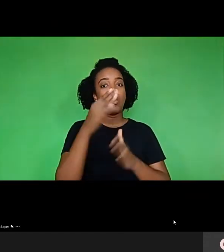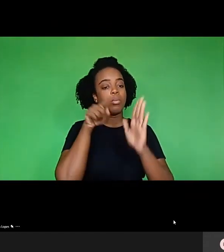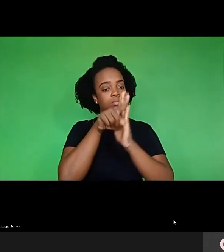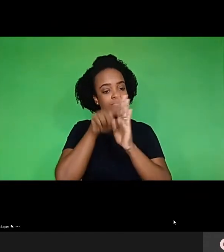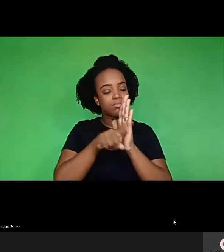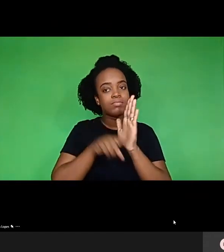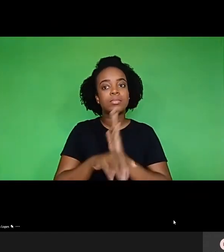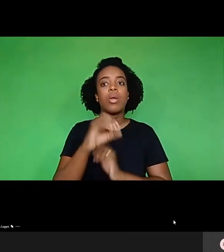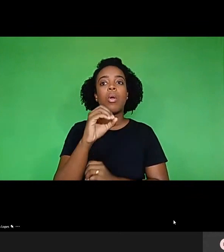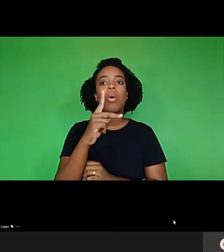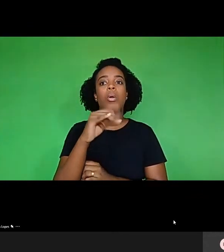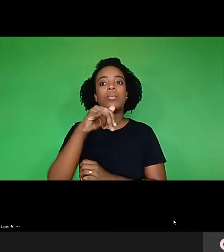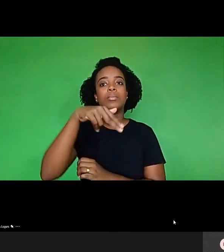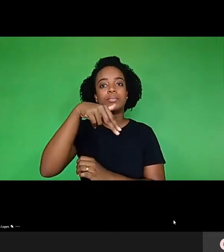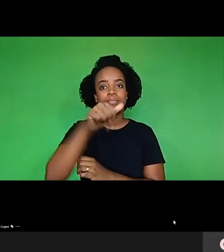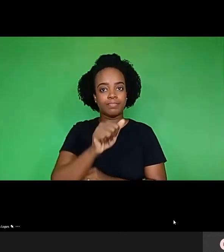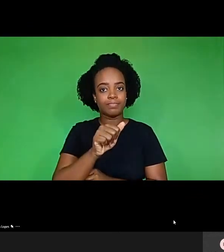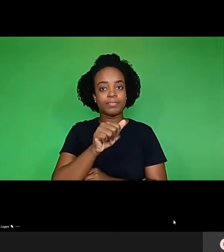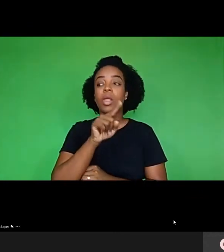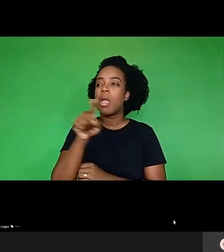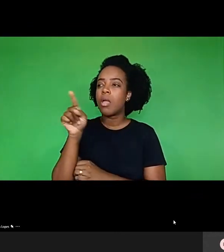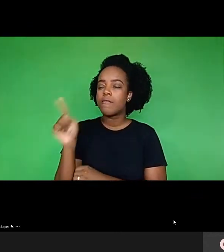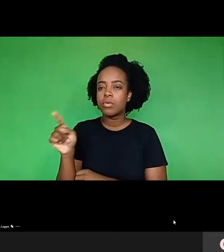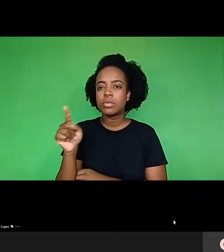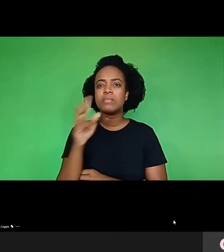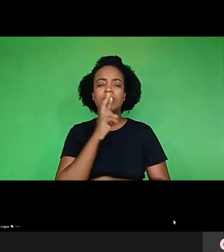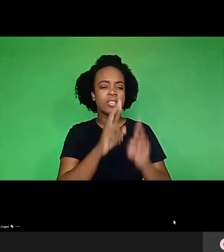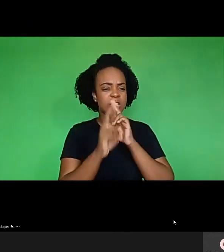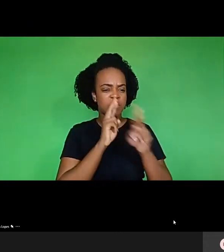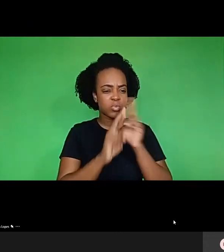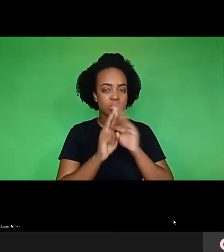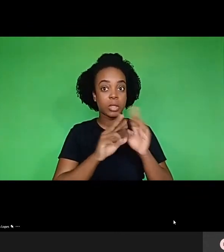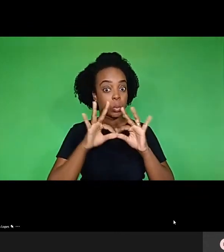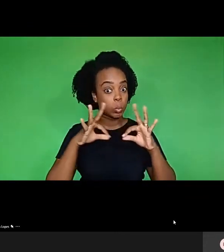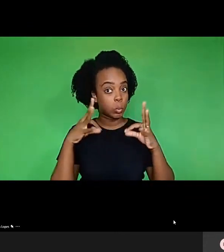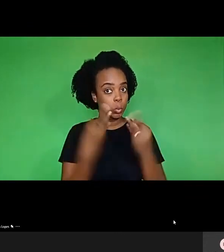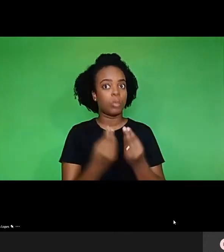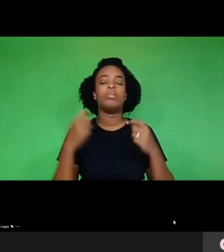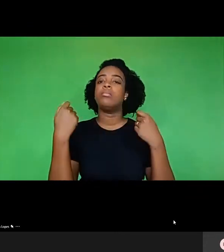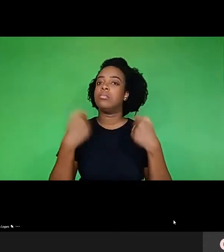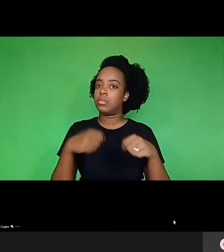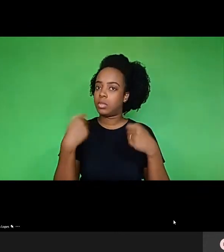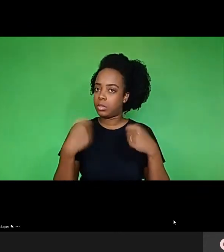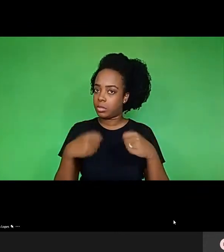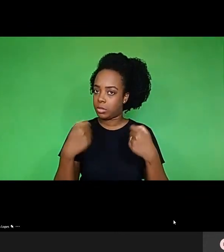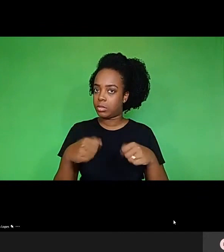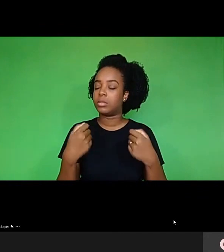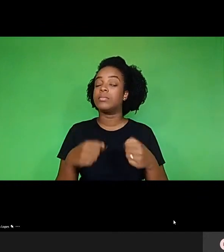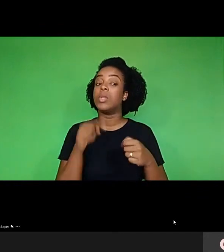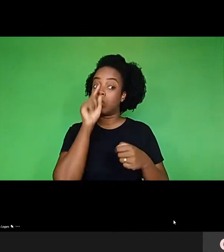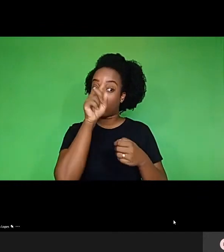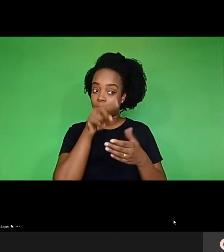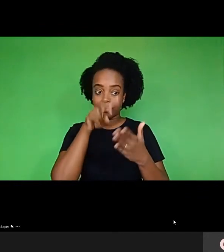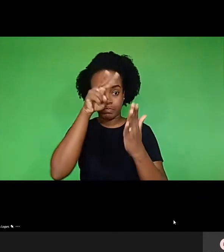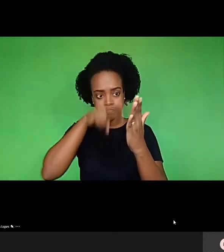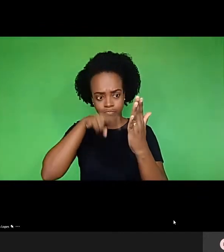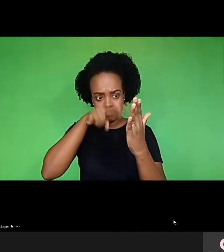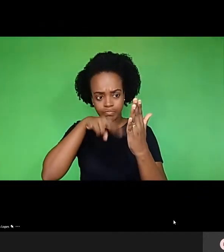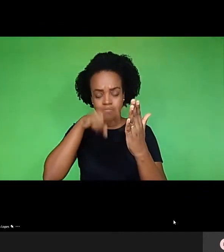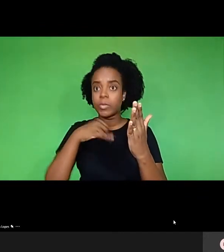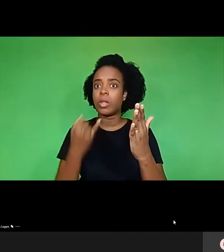as perguntas de maneira completa, né, porque vai ser uma seleção a partir desse Opina, e anexar os